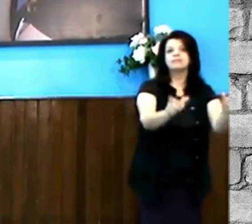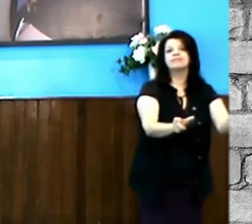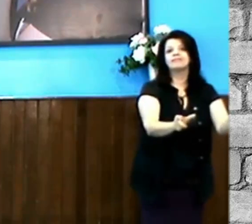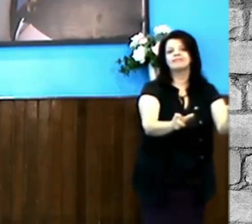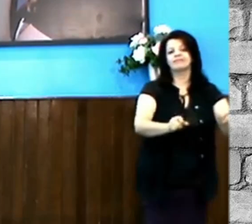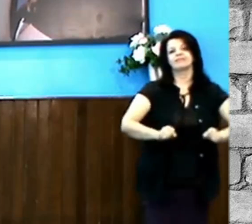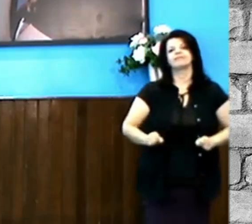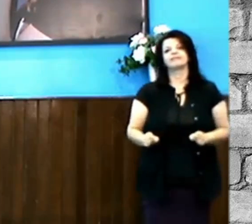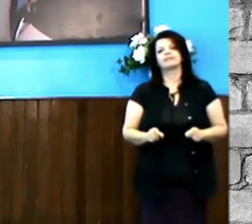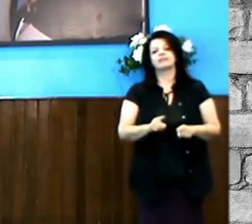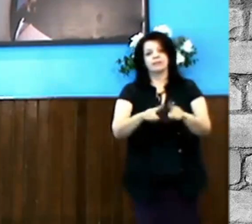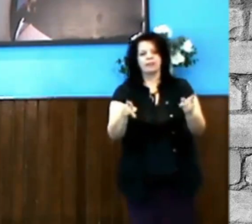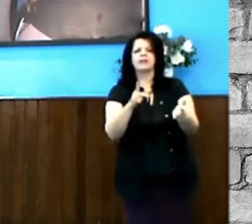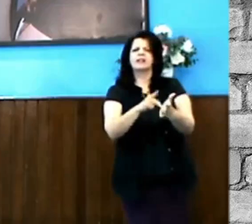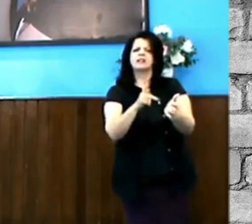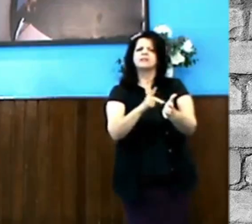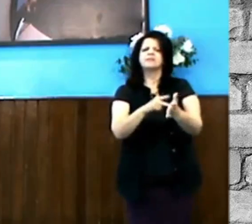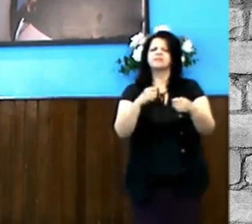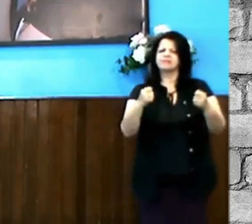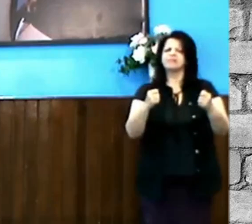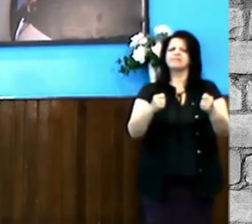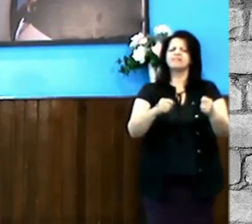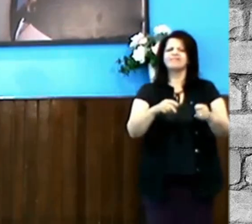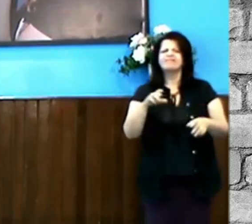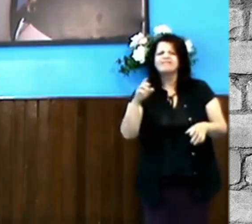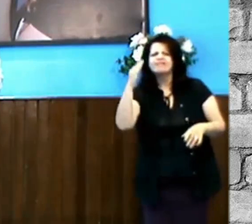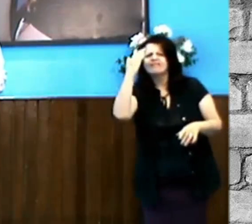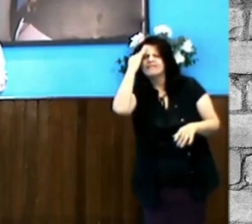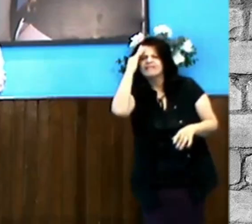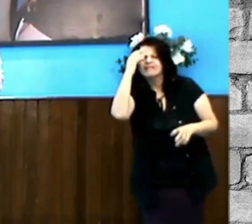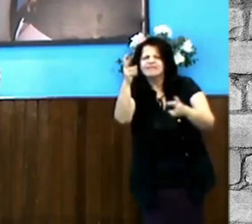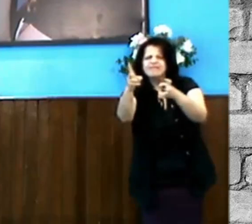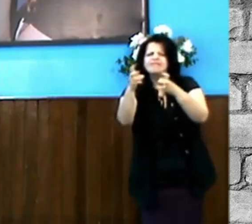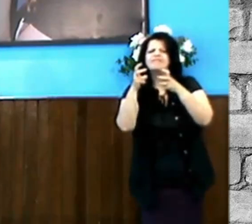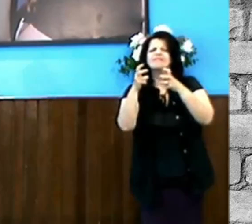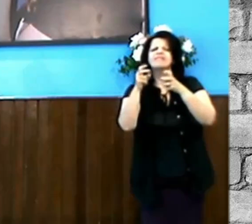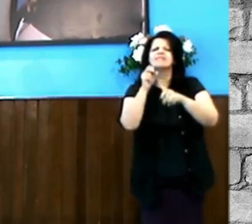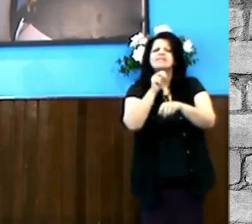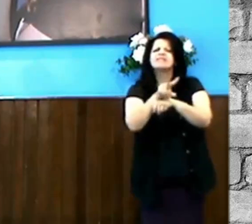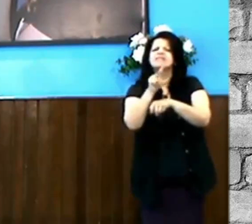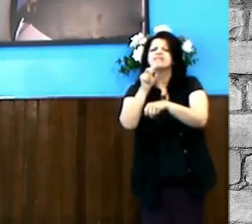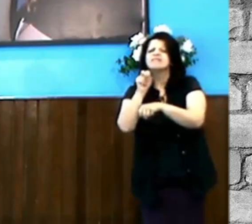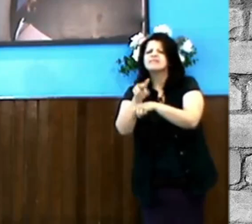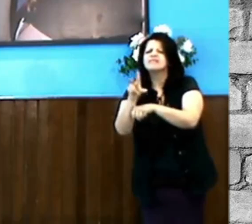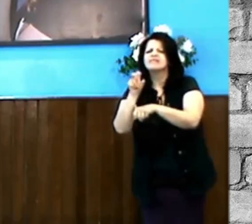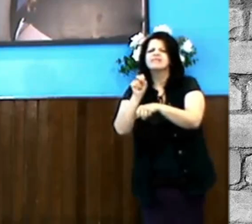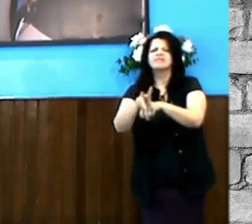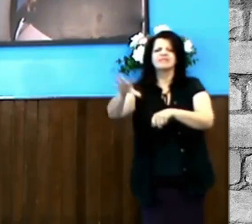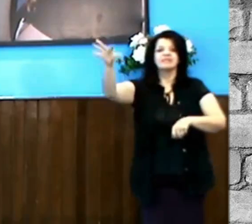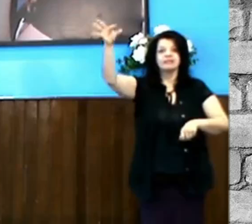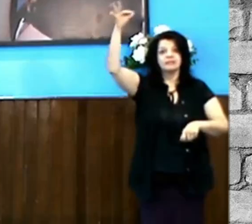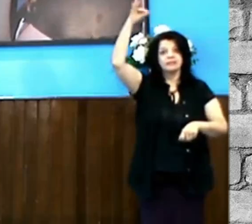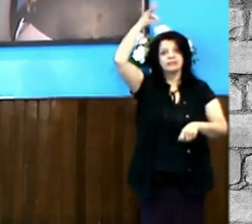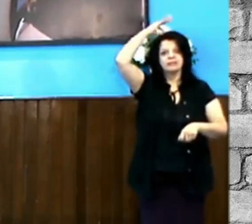é que nós precisamos identificar as toxinas espirituais e nós precisamos, segundo o que o texto diz, nos